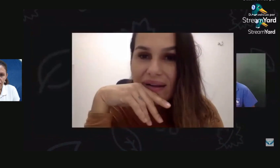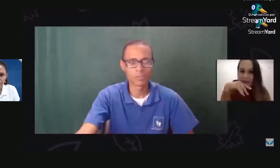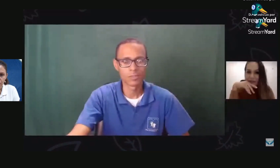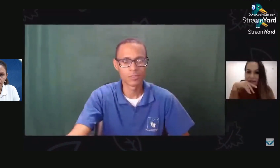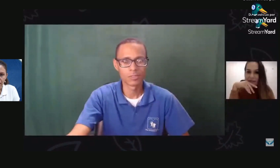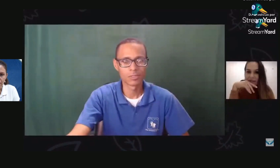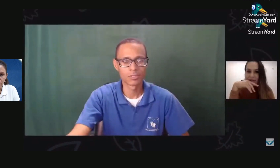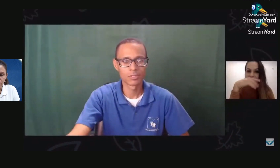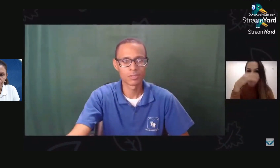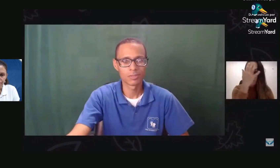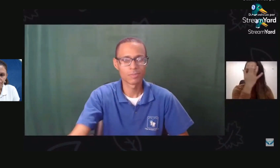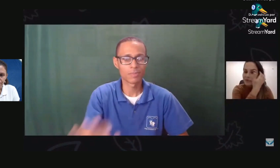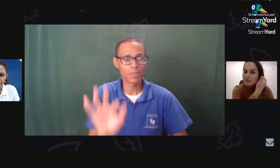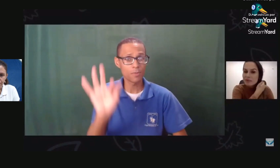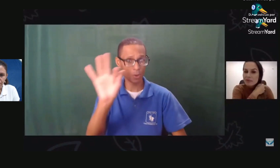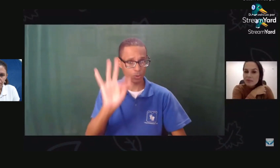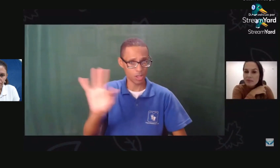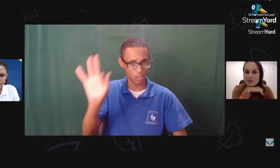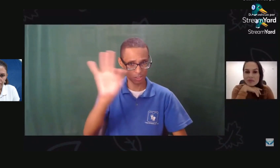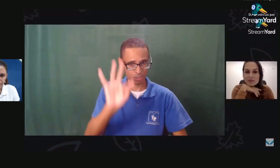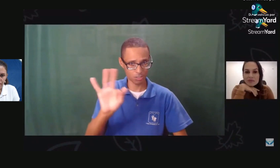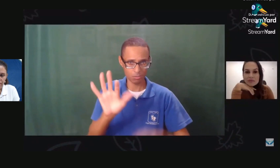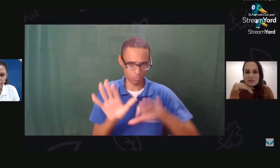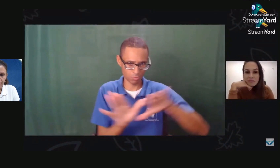E em faculdade?